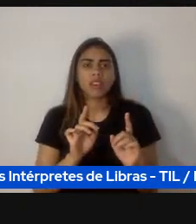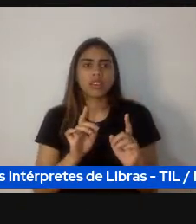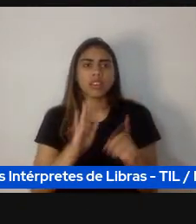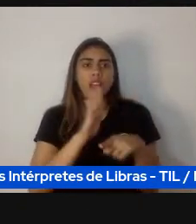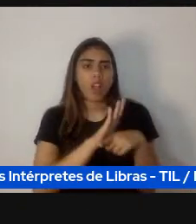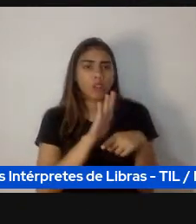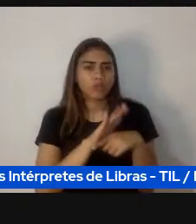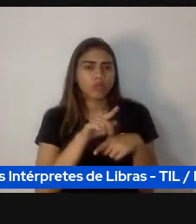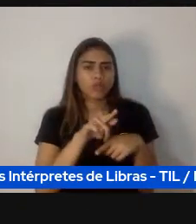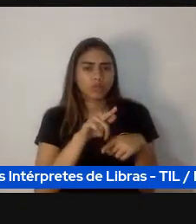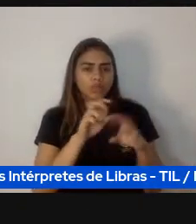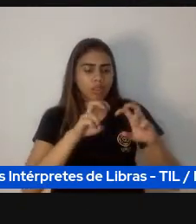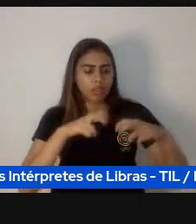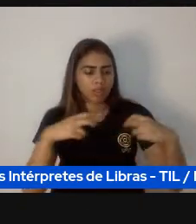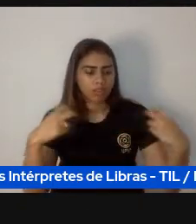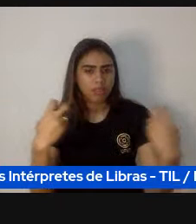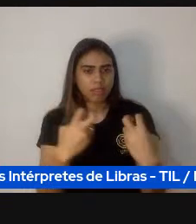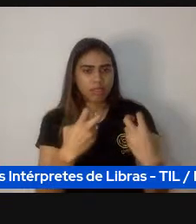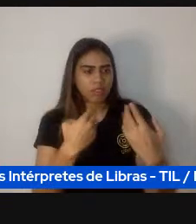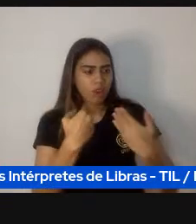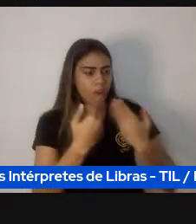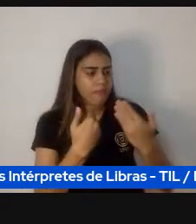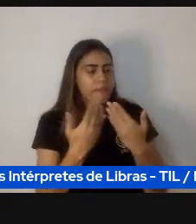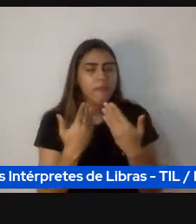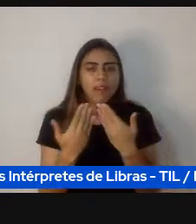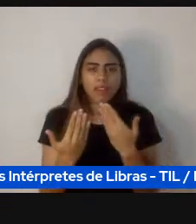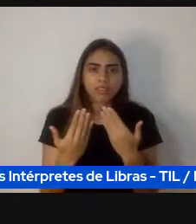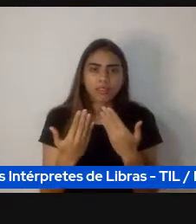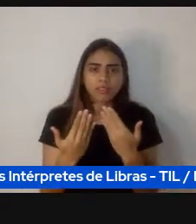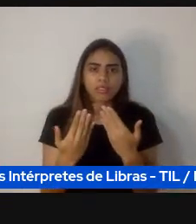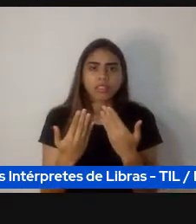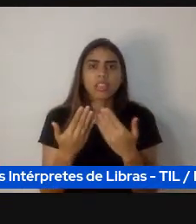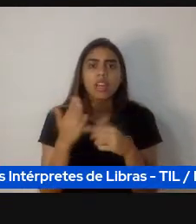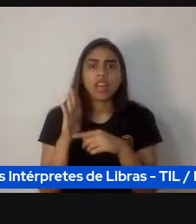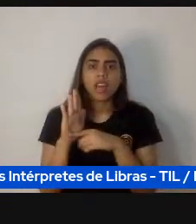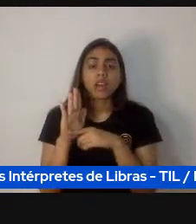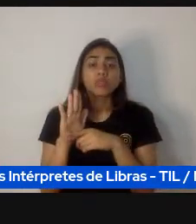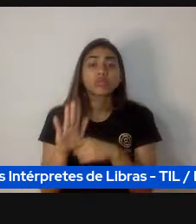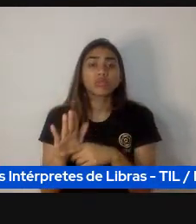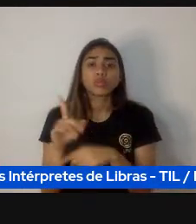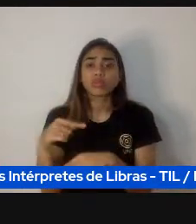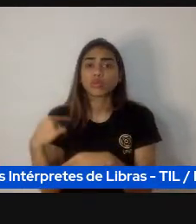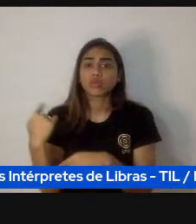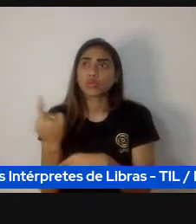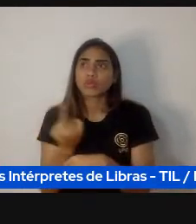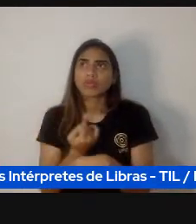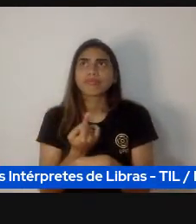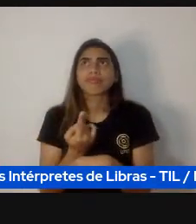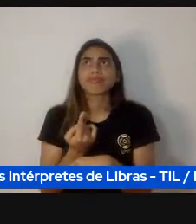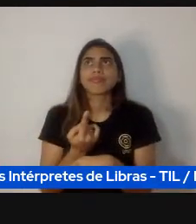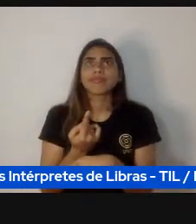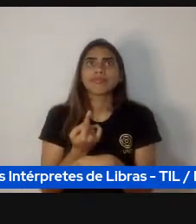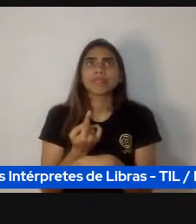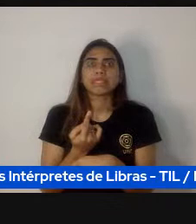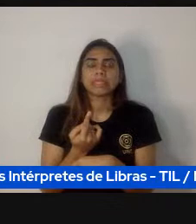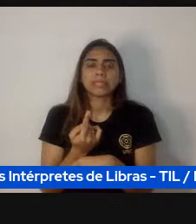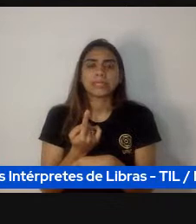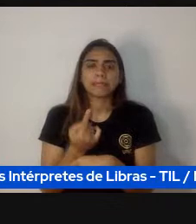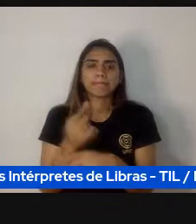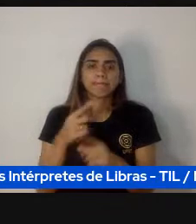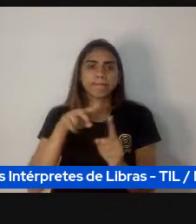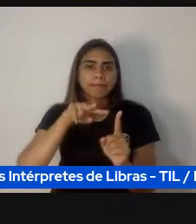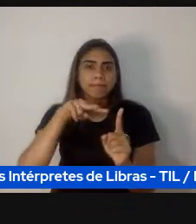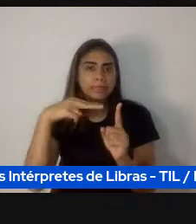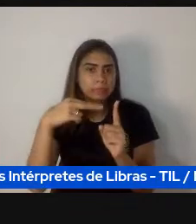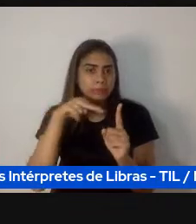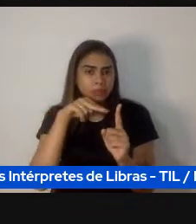Nos fez sair, né, de cada evento com uma nova perspectiva e também instigados a nos aprofundar